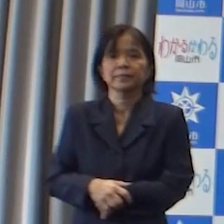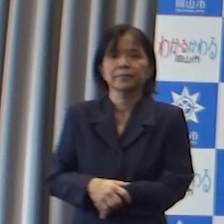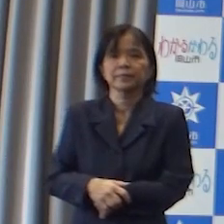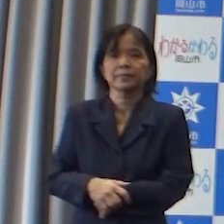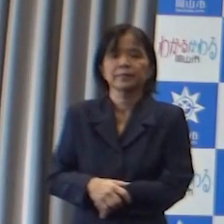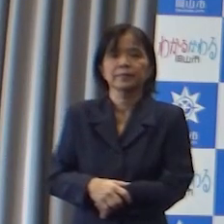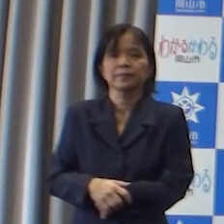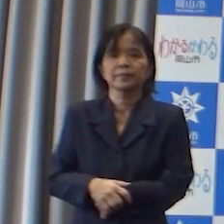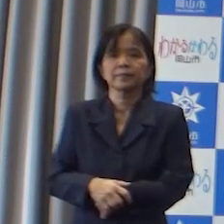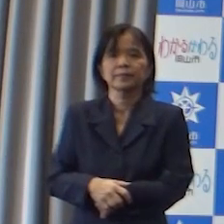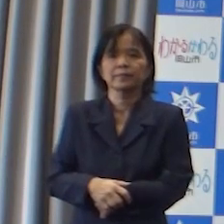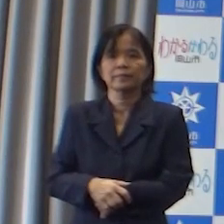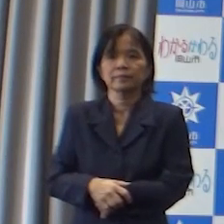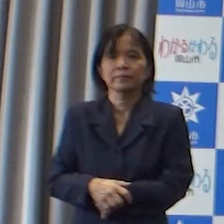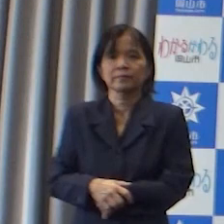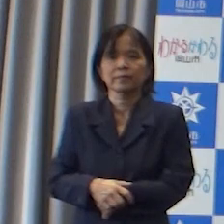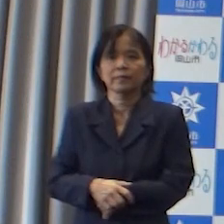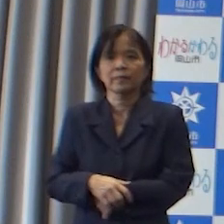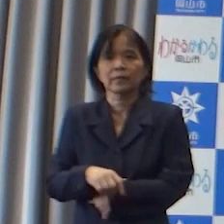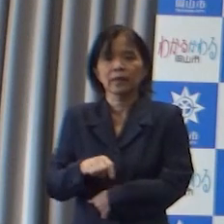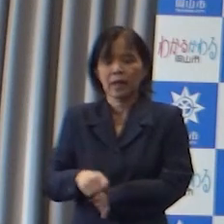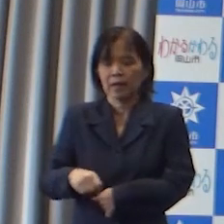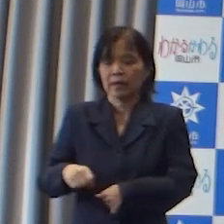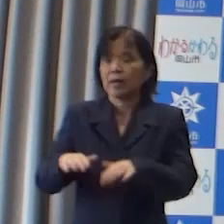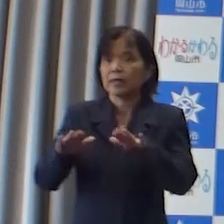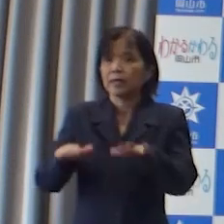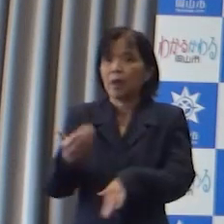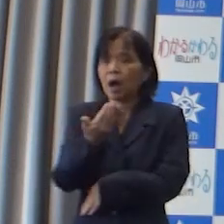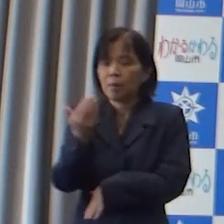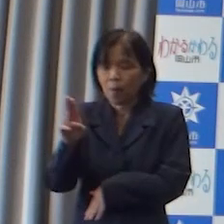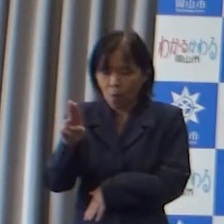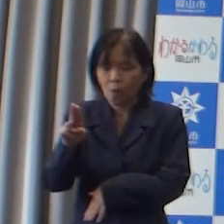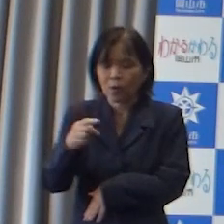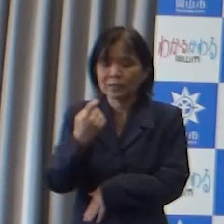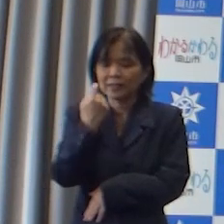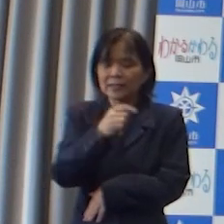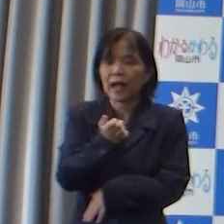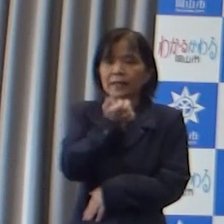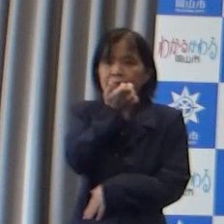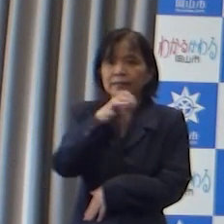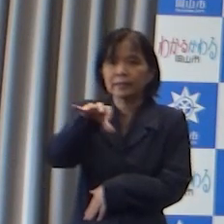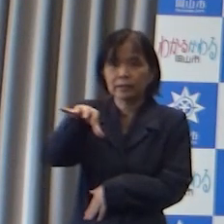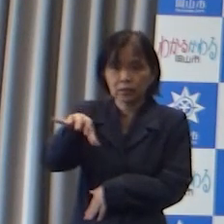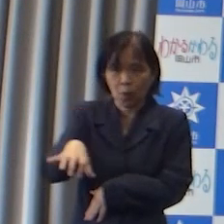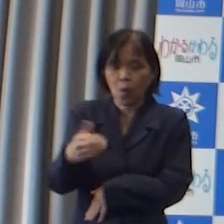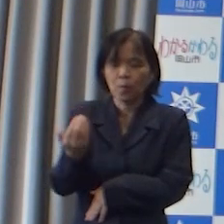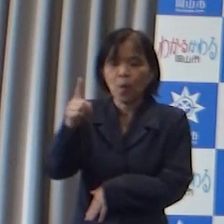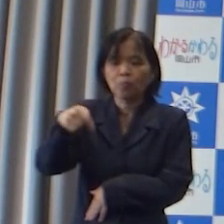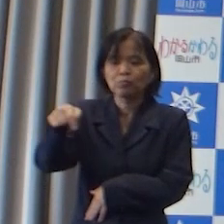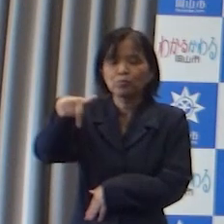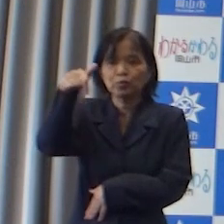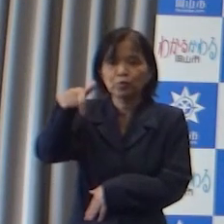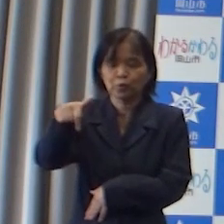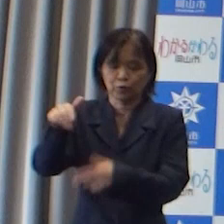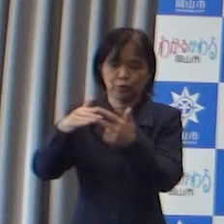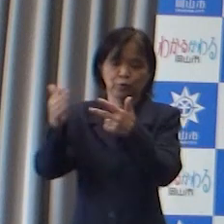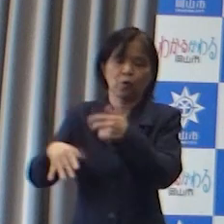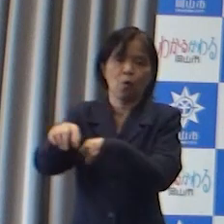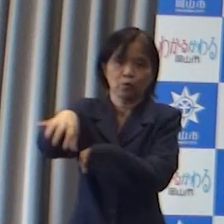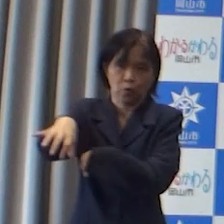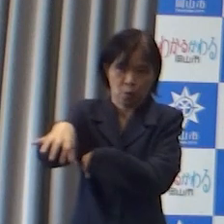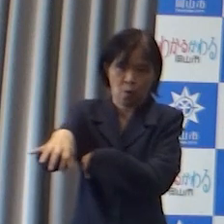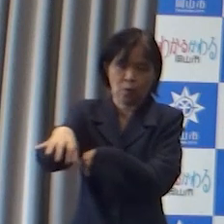最後でありますが、今星来市のポンプ場の運転開始であります